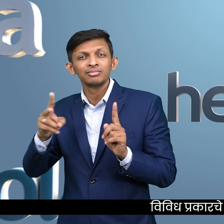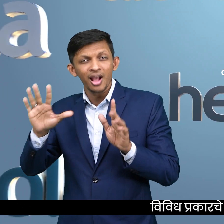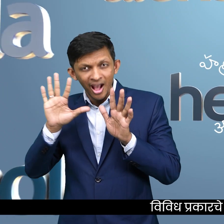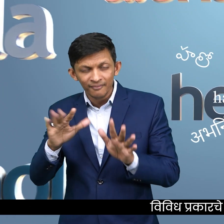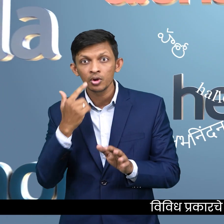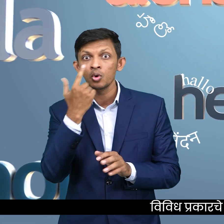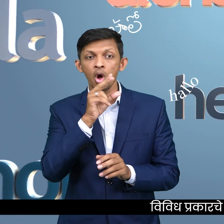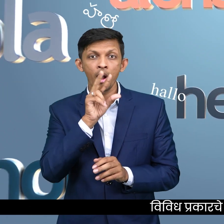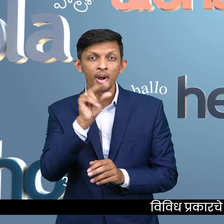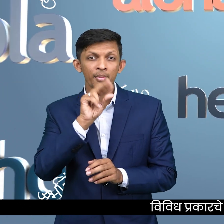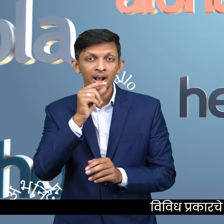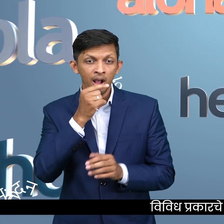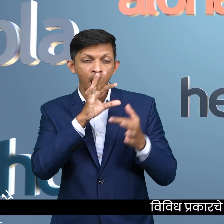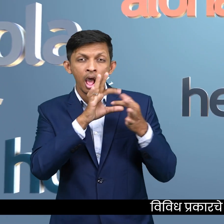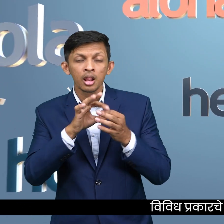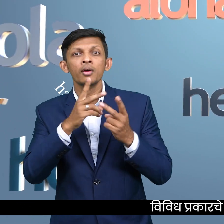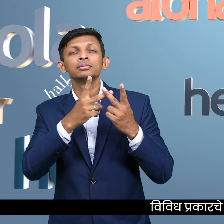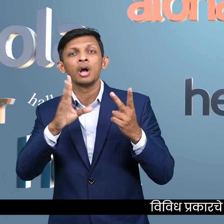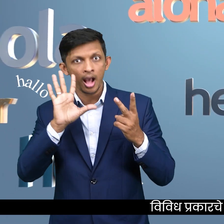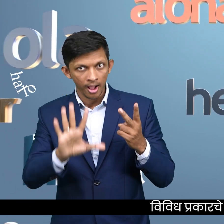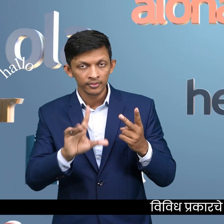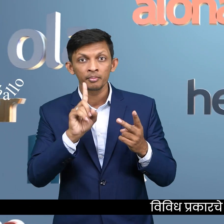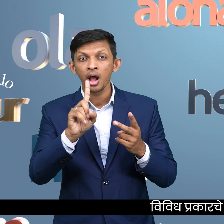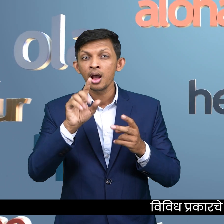विविध प्रकारचे आवाज काढू शकतो,